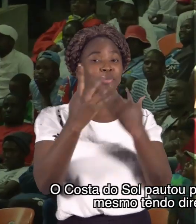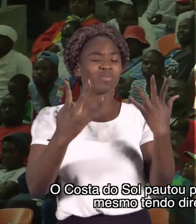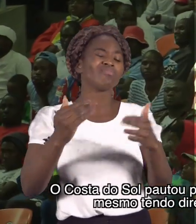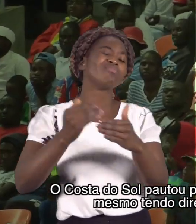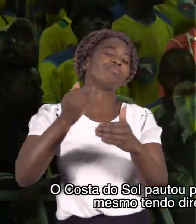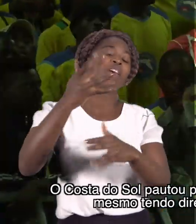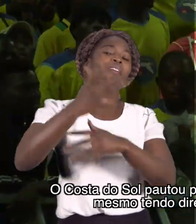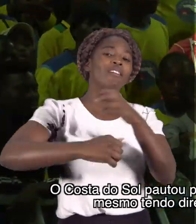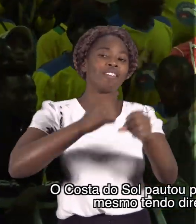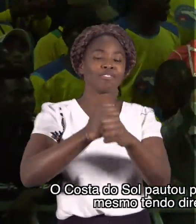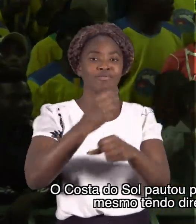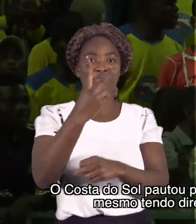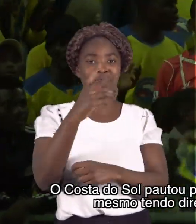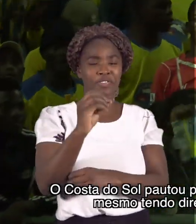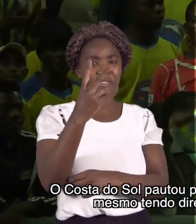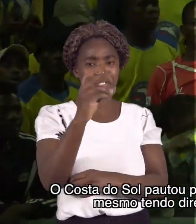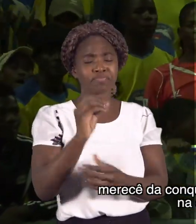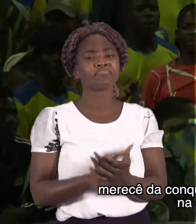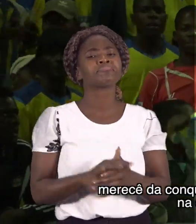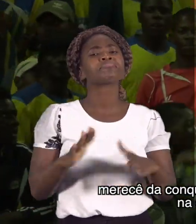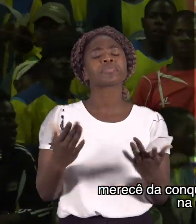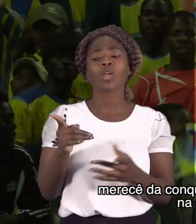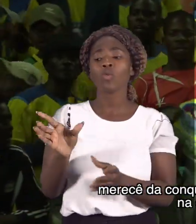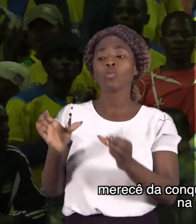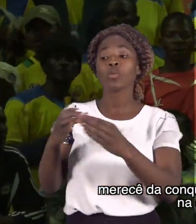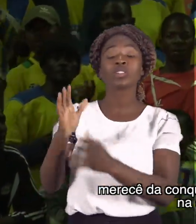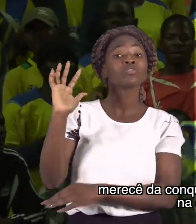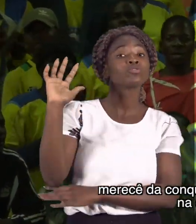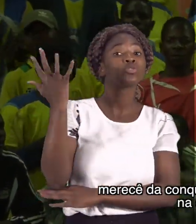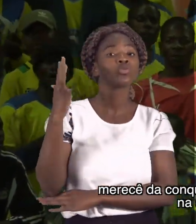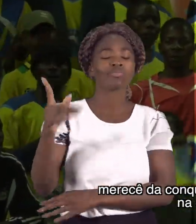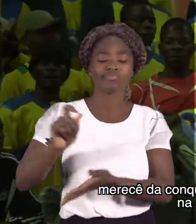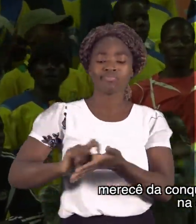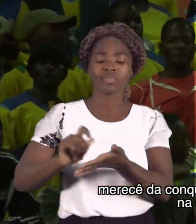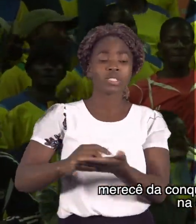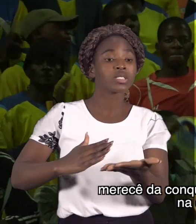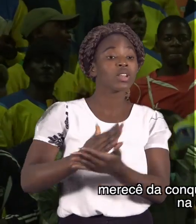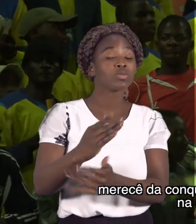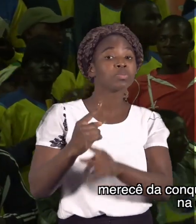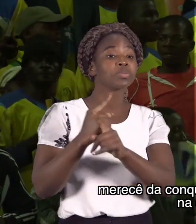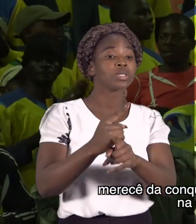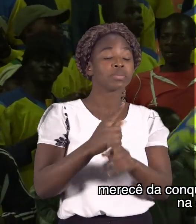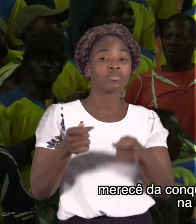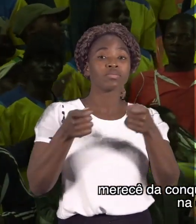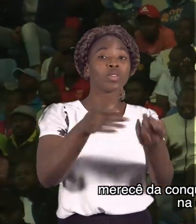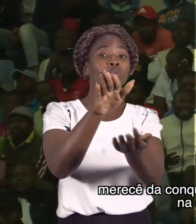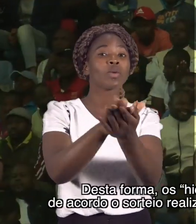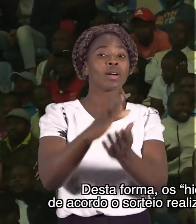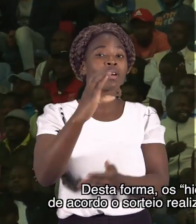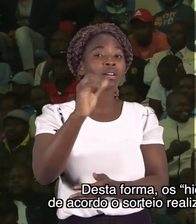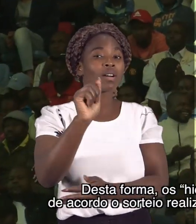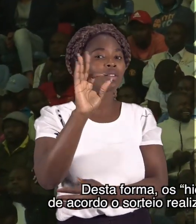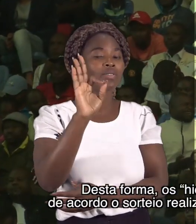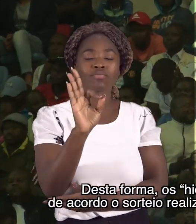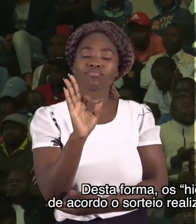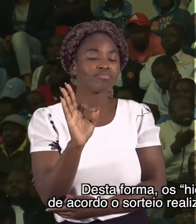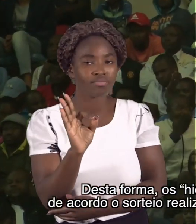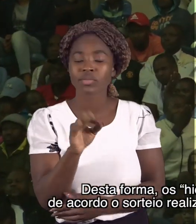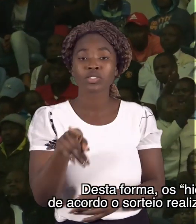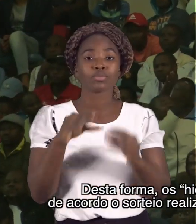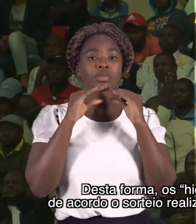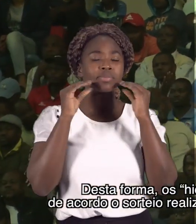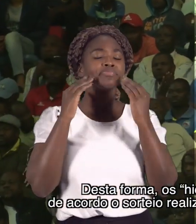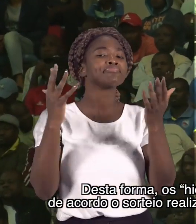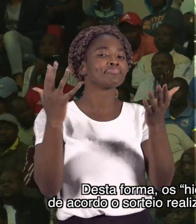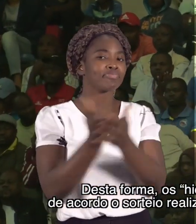mesmo tendo o direito de participar na Taça CAF, mercê da conquista da Taça de Moçambique na época passada. Desta forma,